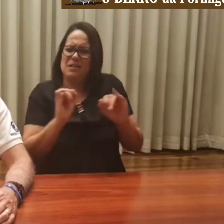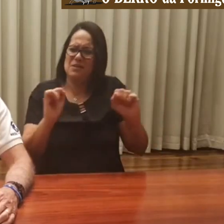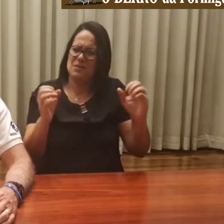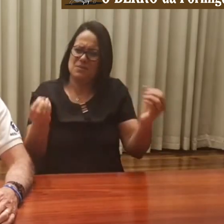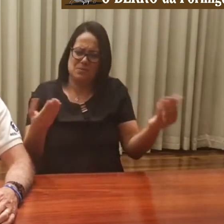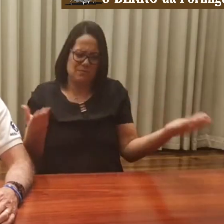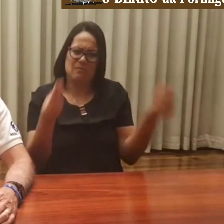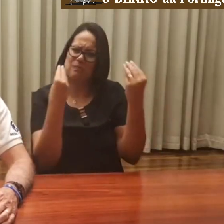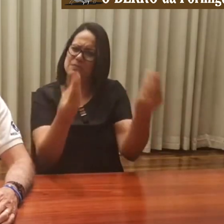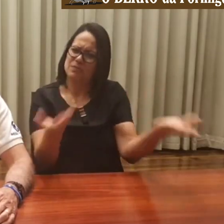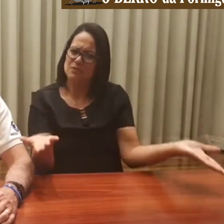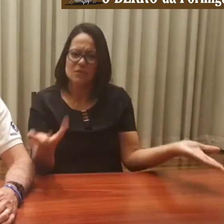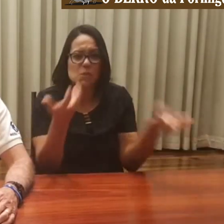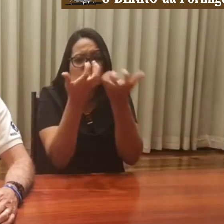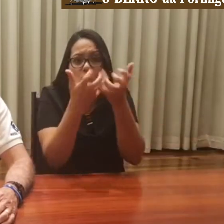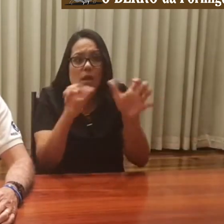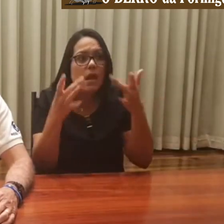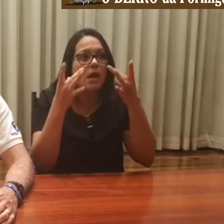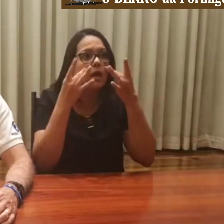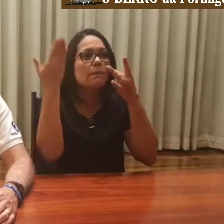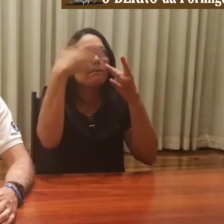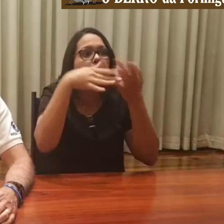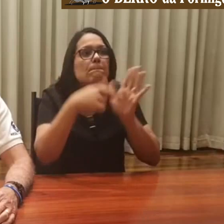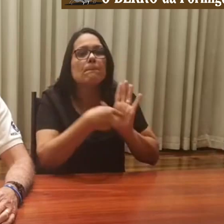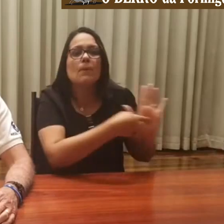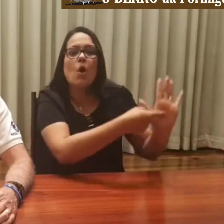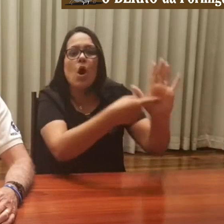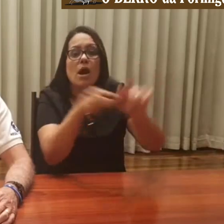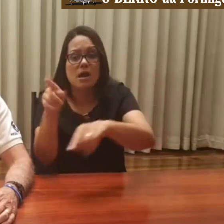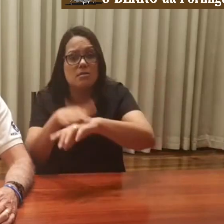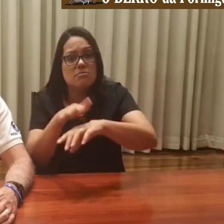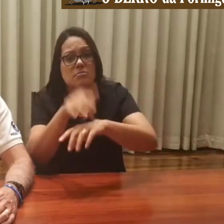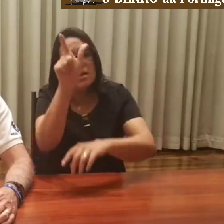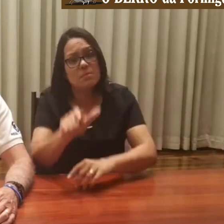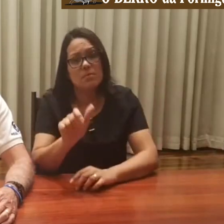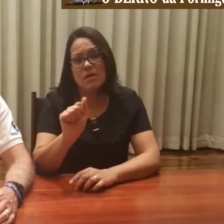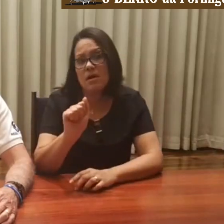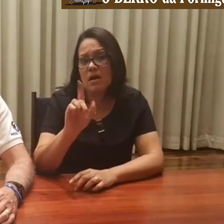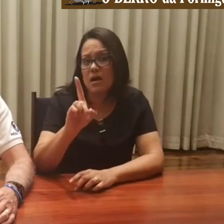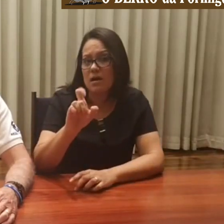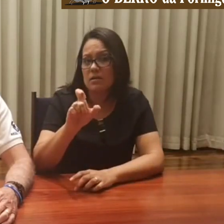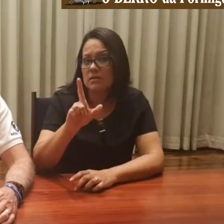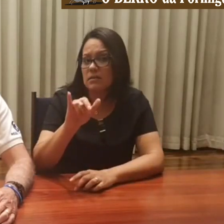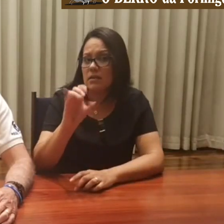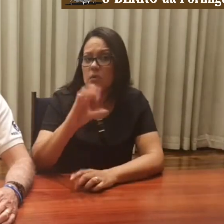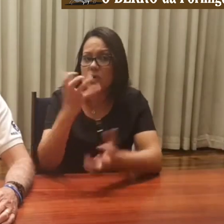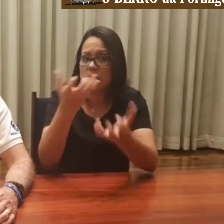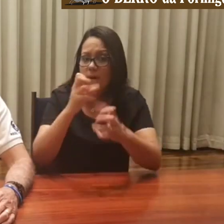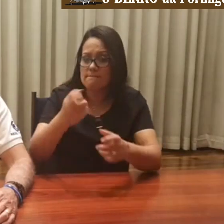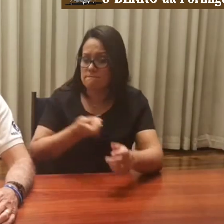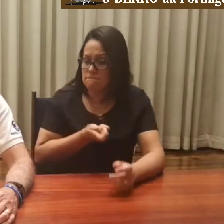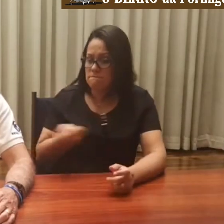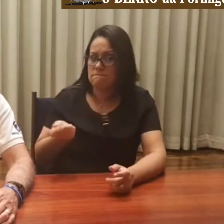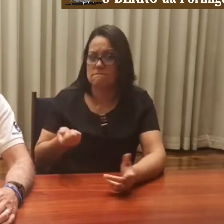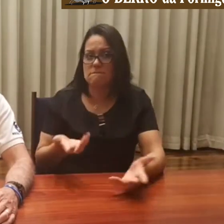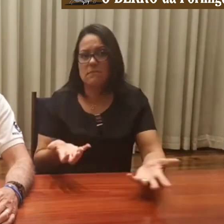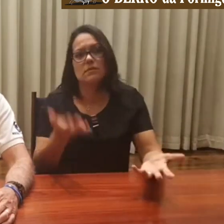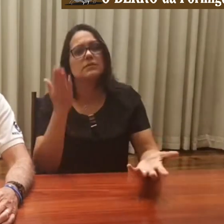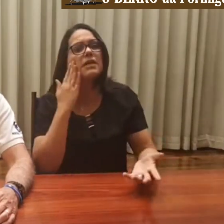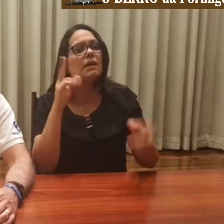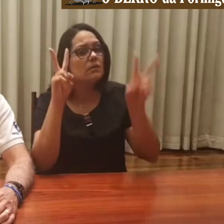estamos? Que não quer revelar a tentativa de homicídio desse Adélio? Esse caso meu é